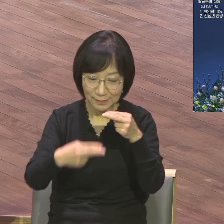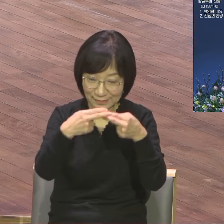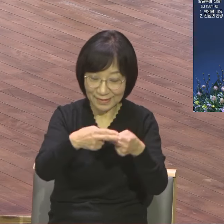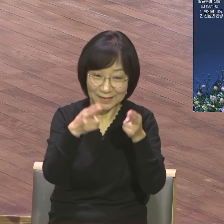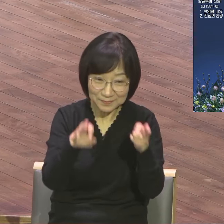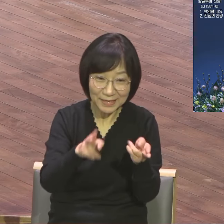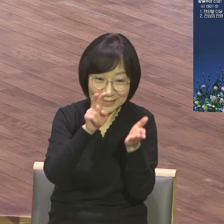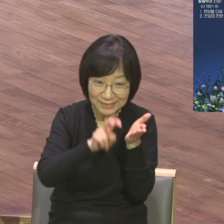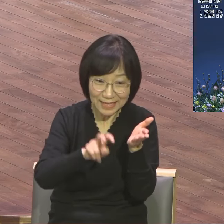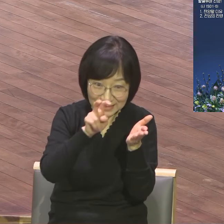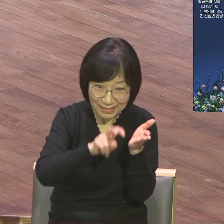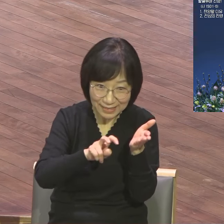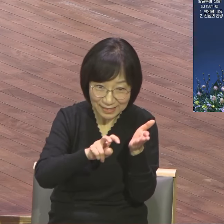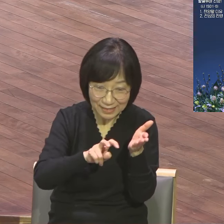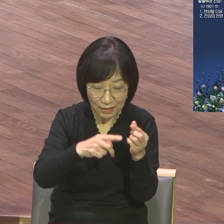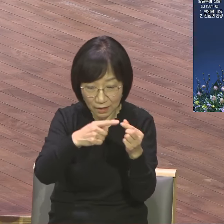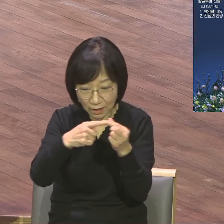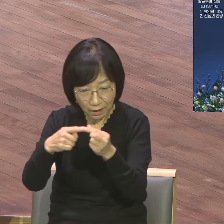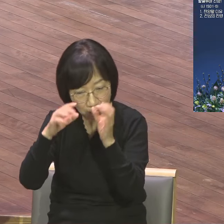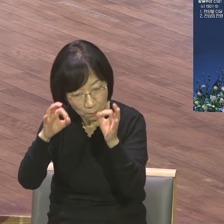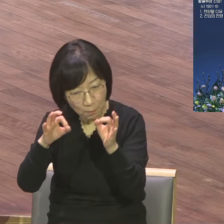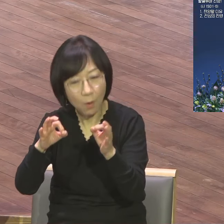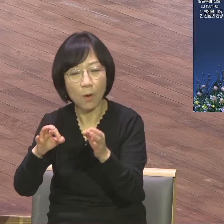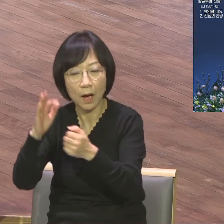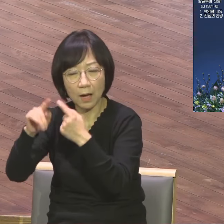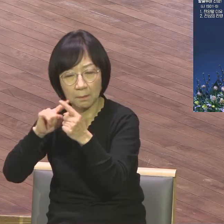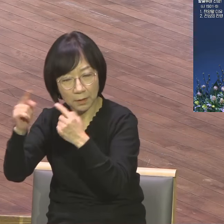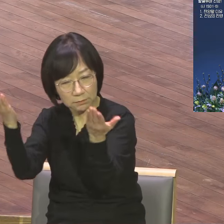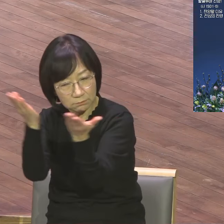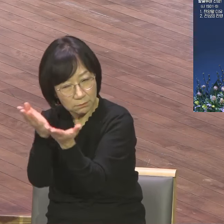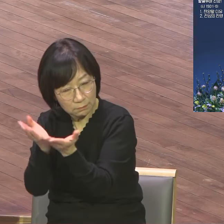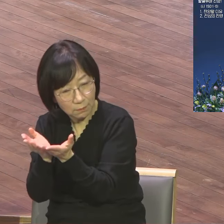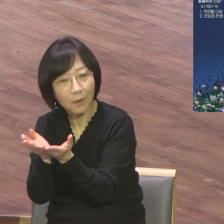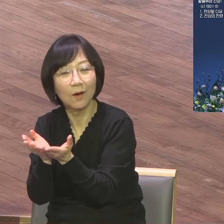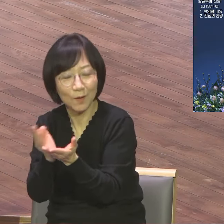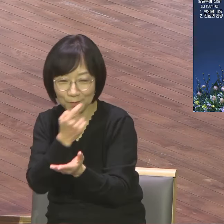또 확인하는 찬양도 되고 그것이 또 그렇게 또